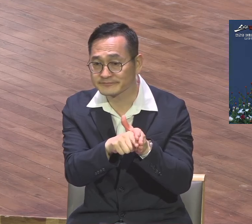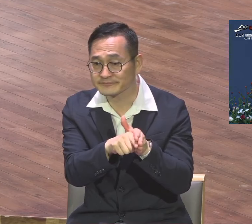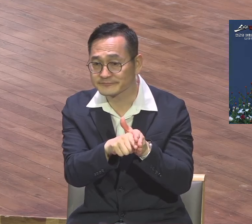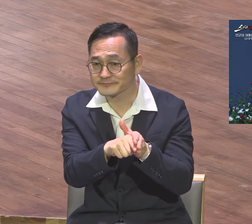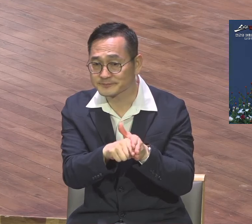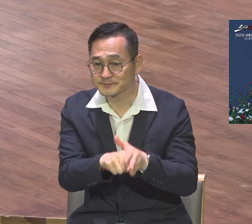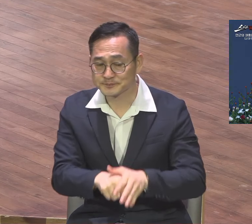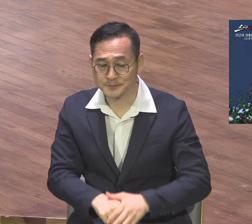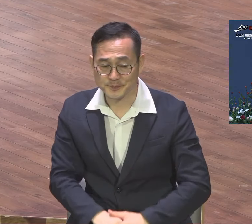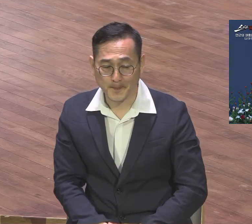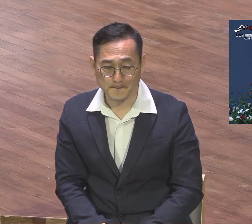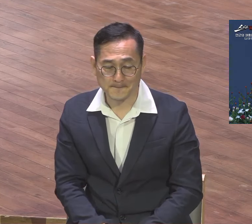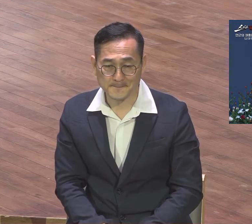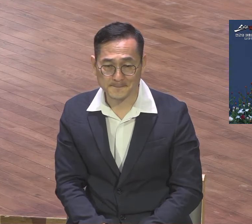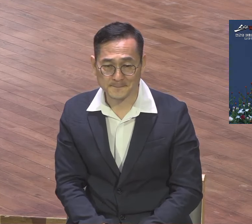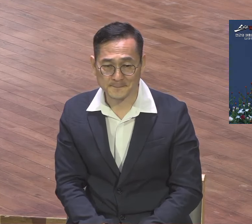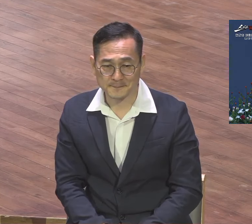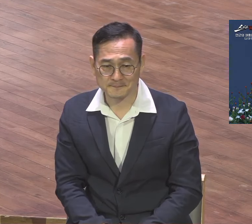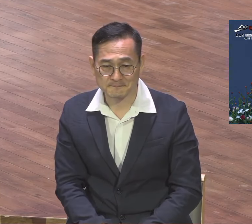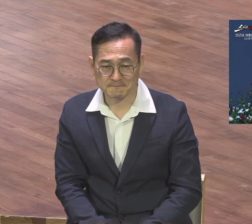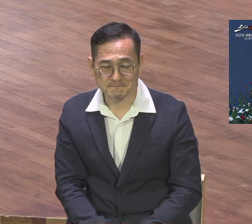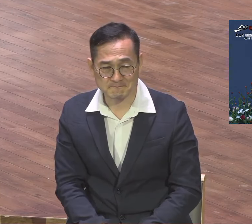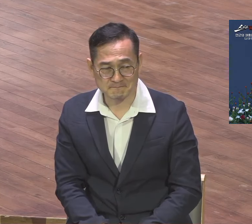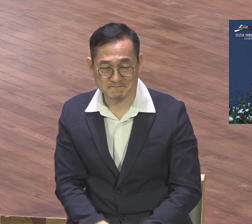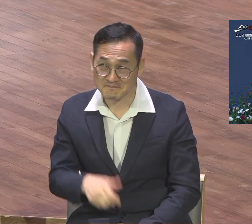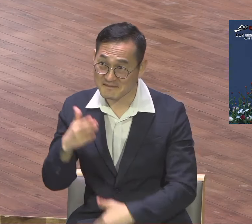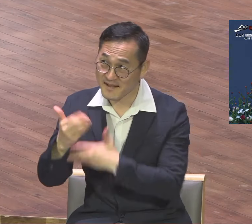그가 너희를 우리 손에 넘기시리라.